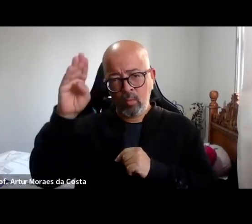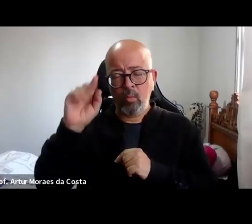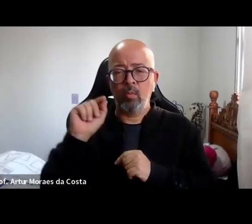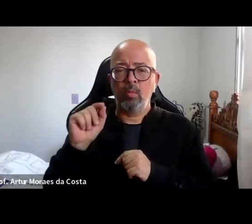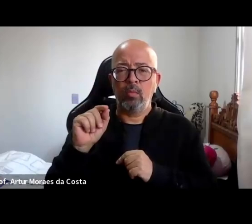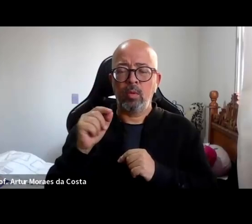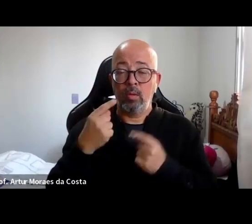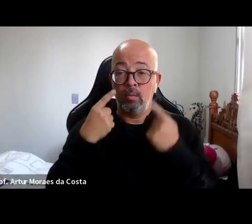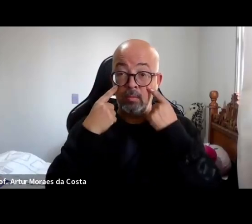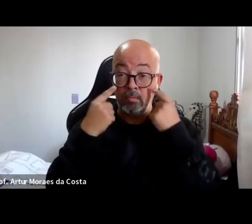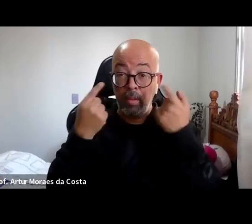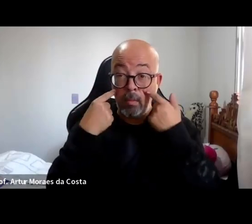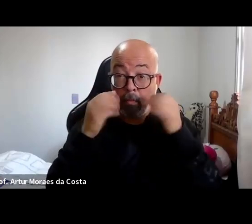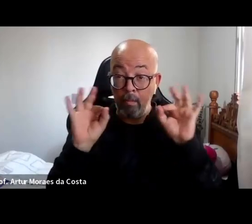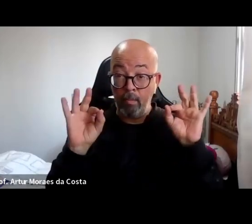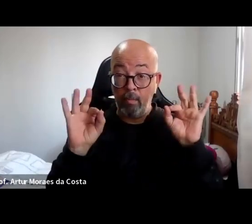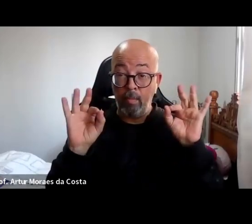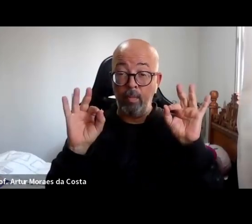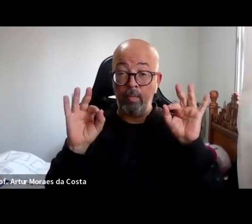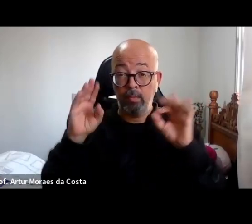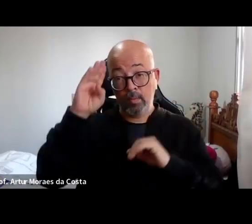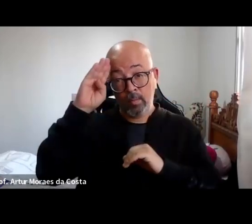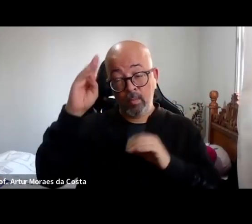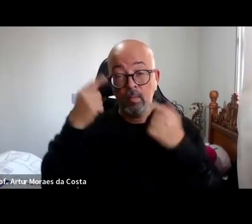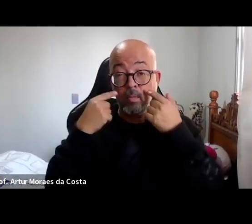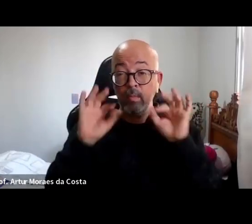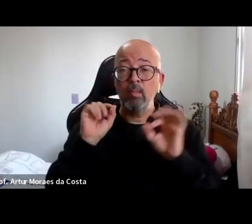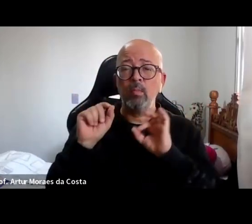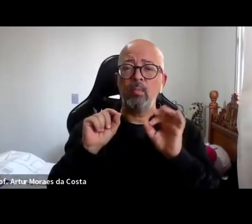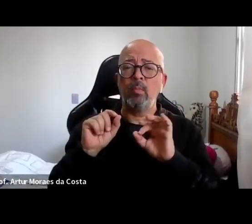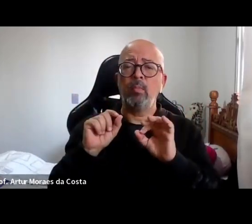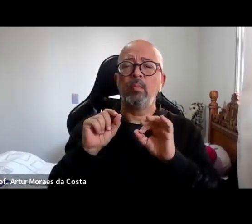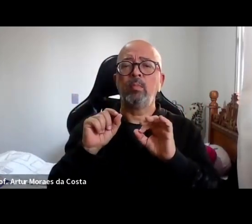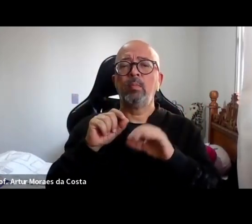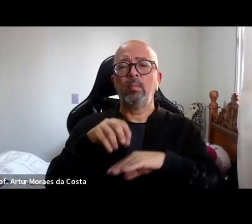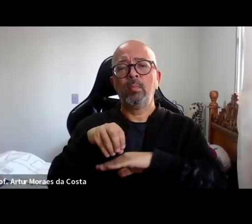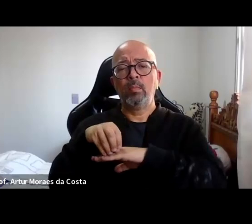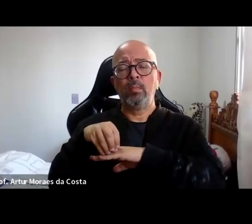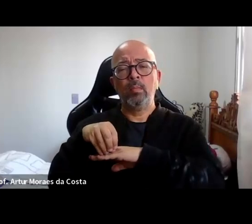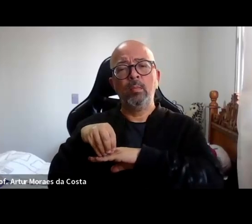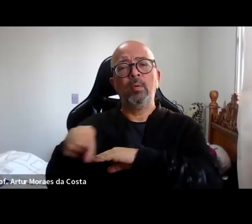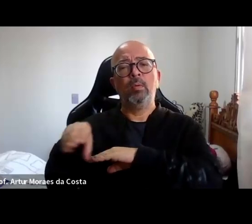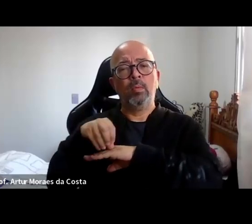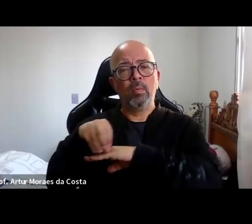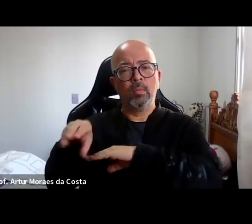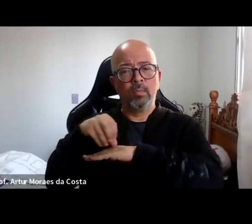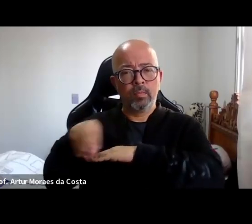fundamental digamos aportar información durante la situación de interpretación y que